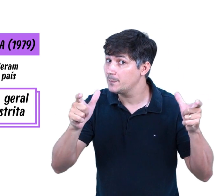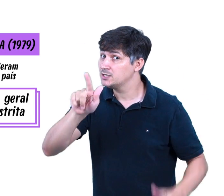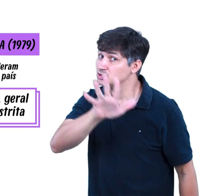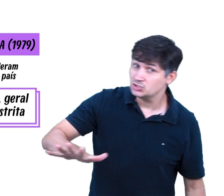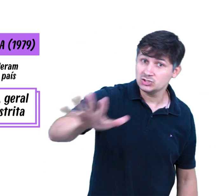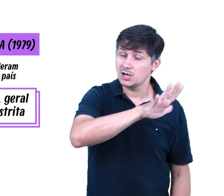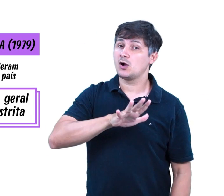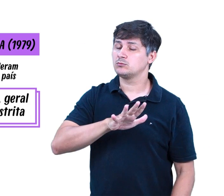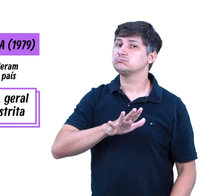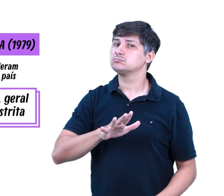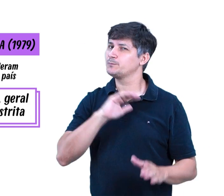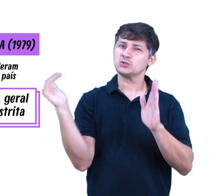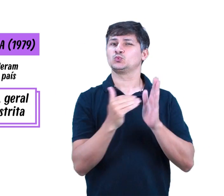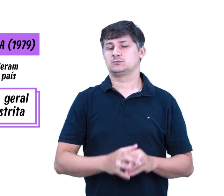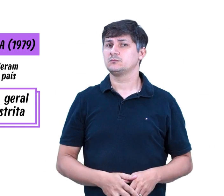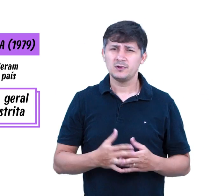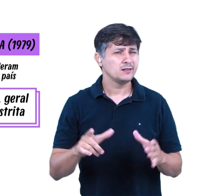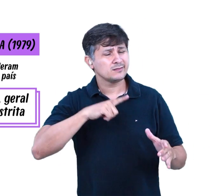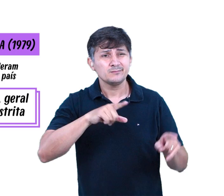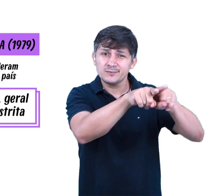também os militares acusados, inclusive de